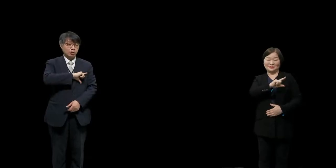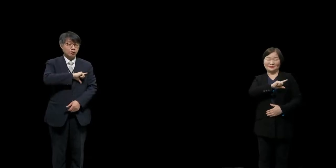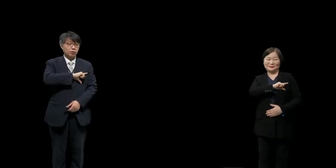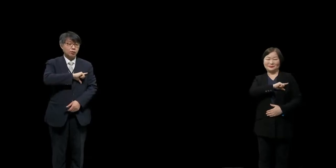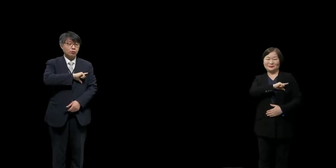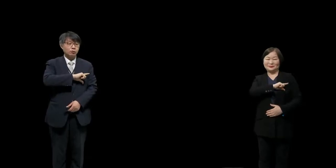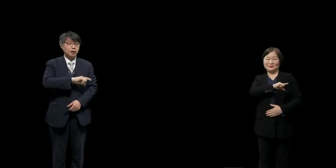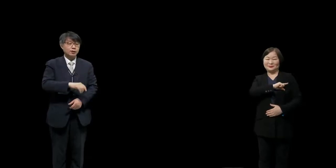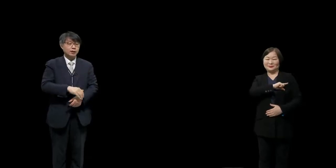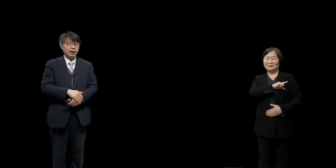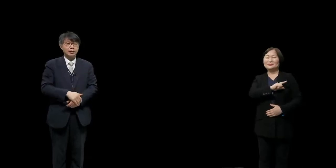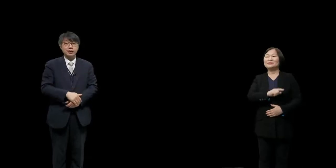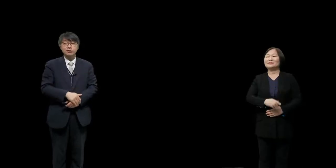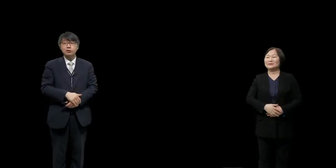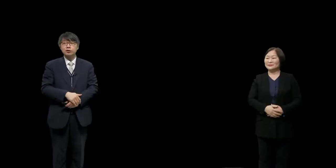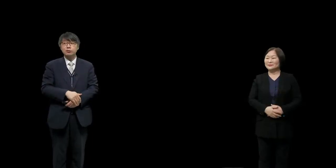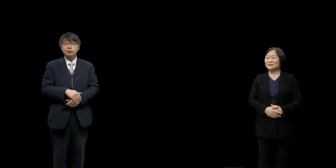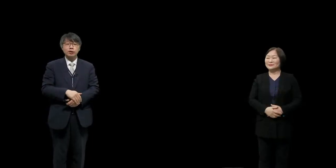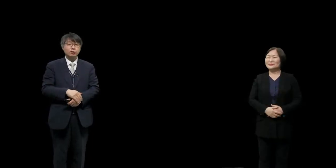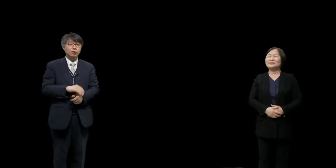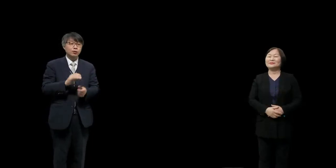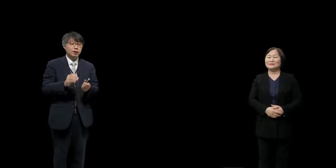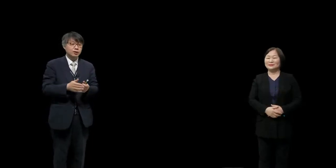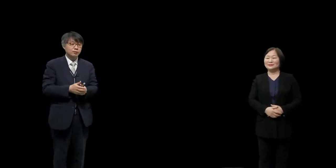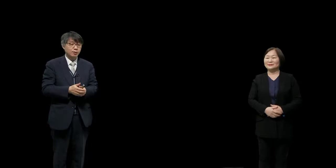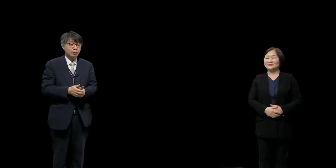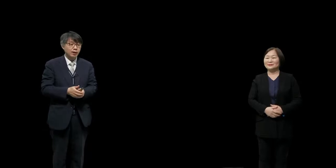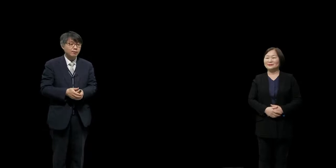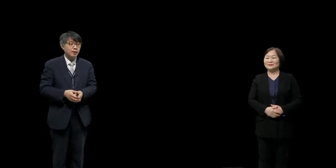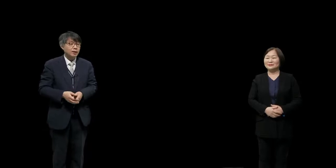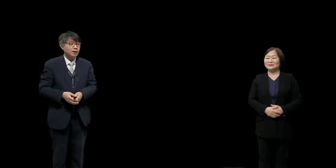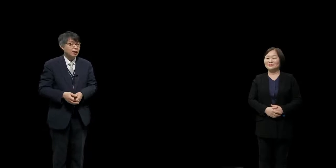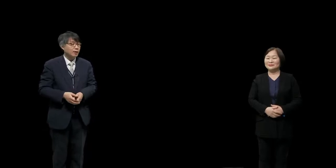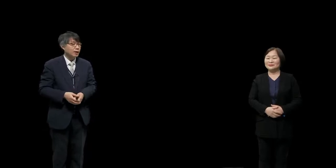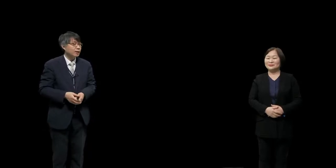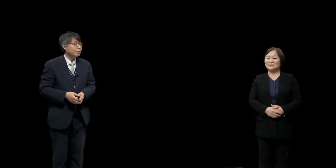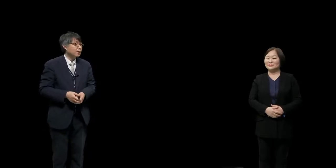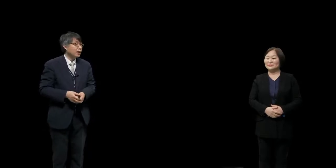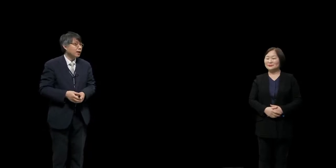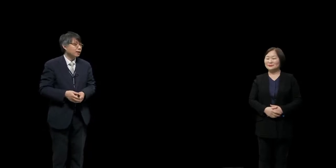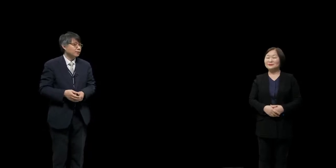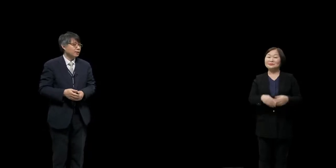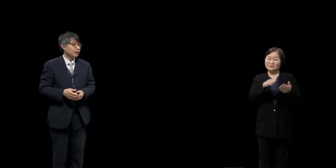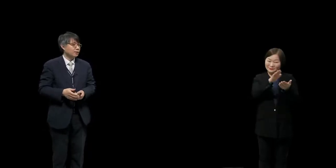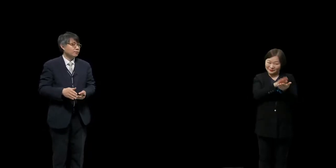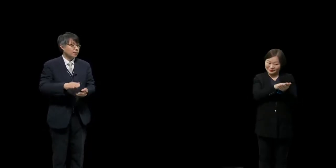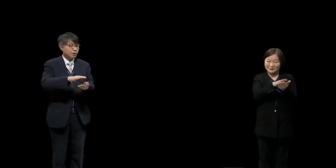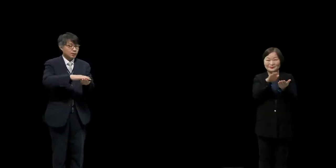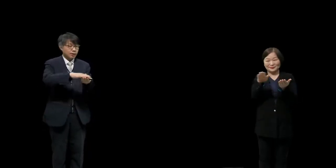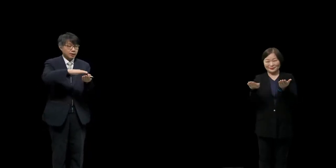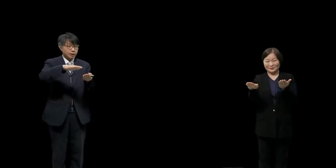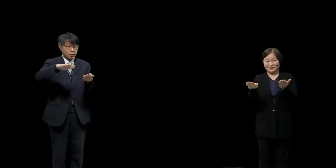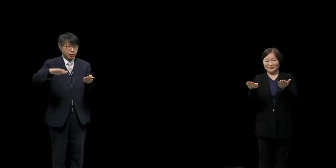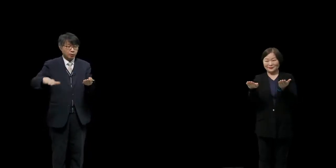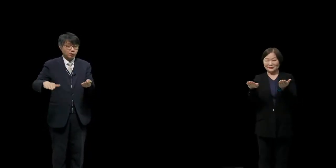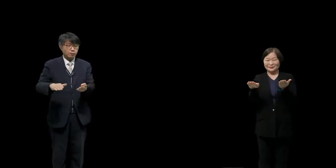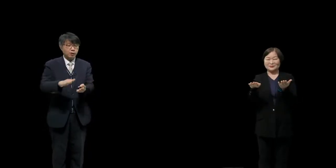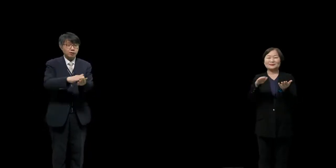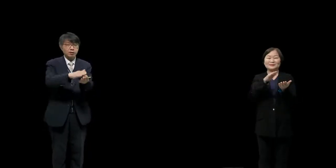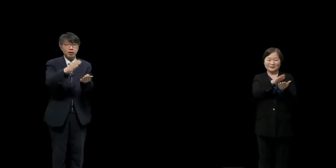하고 두 가지를 다 이제 쓸 수 있는 부분이어서 그렇게 쓰시면 됩니다. 그 다음에 입니다. 네, 입니다는 그대로 옆으로 이렇게